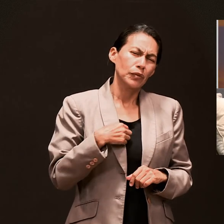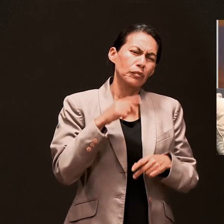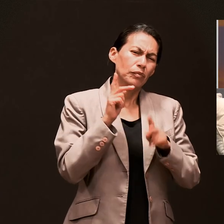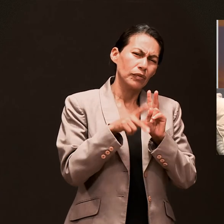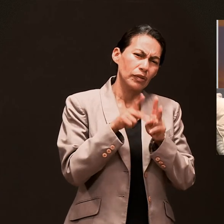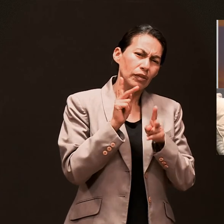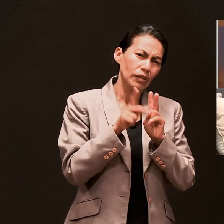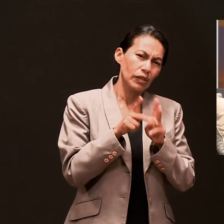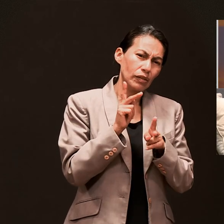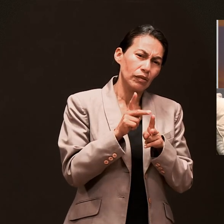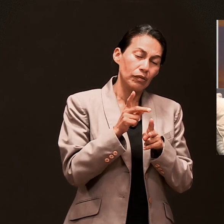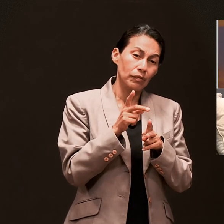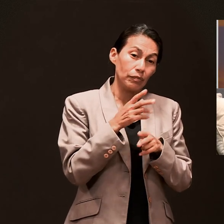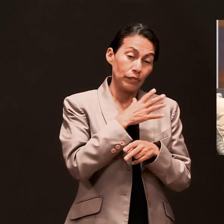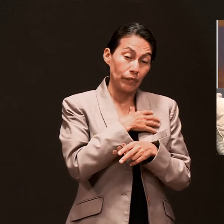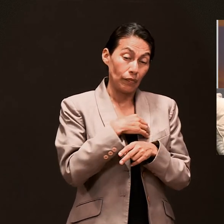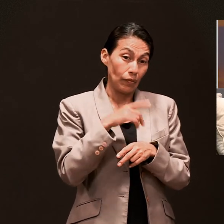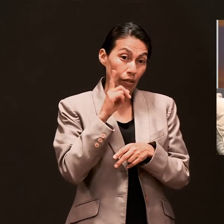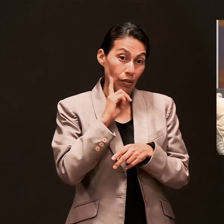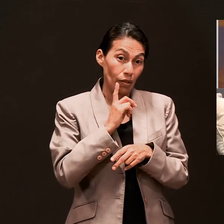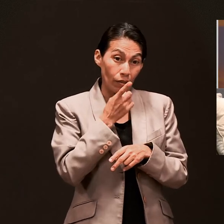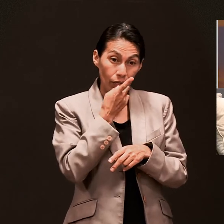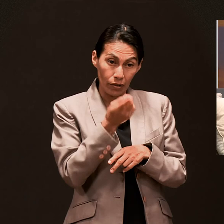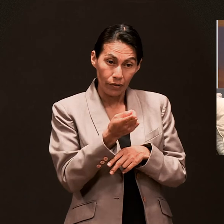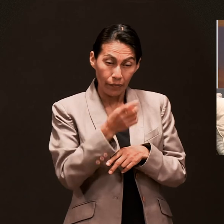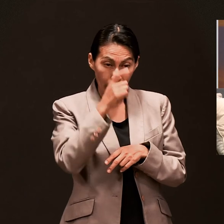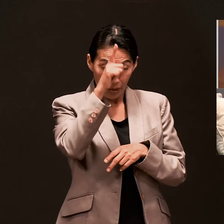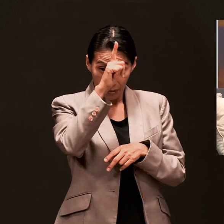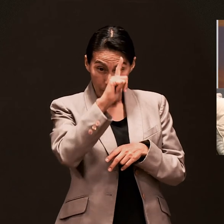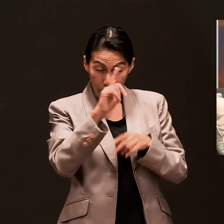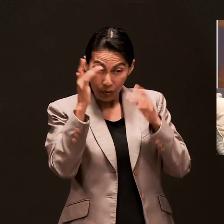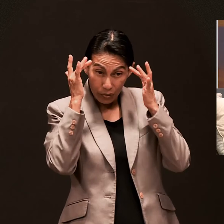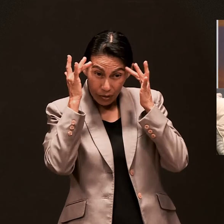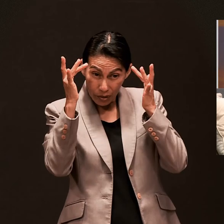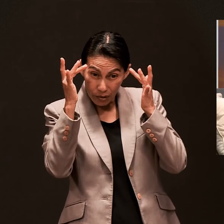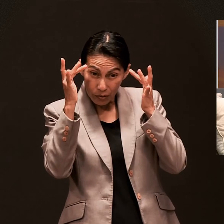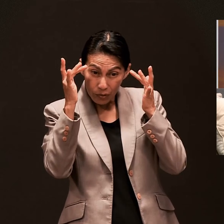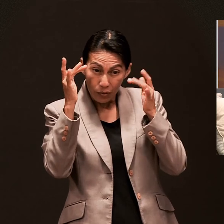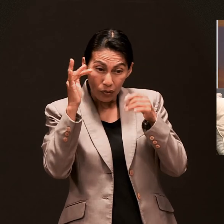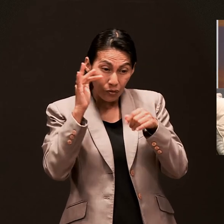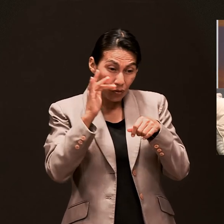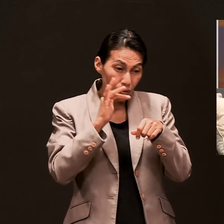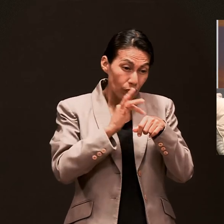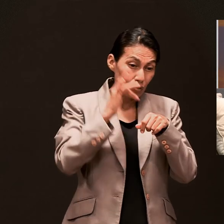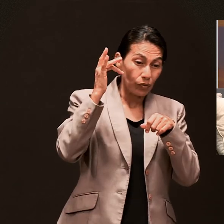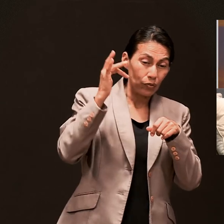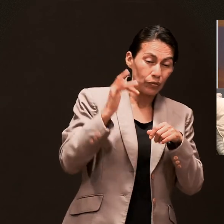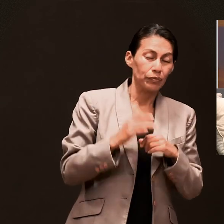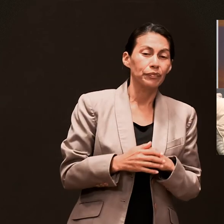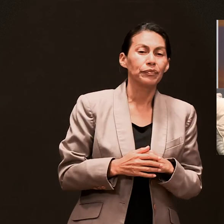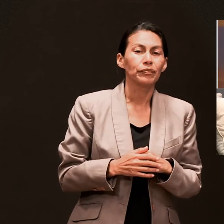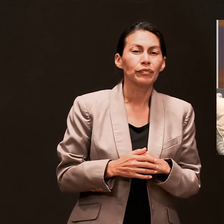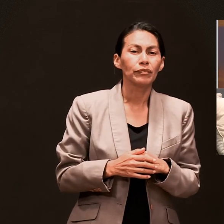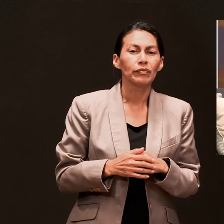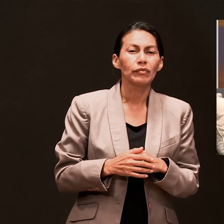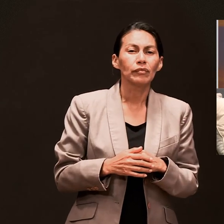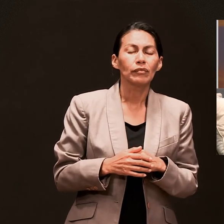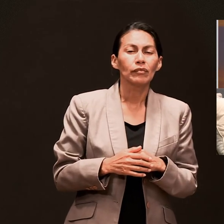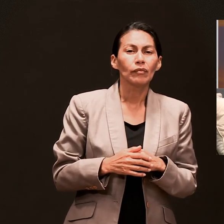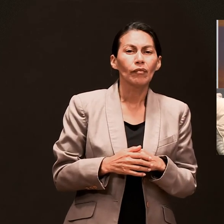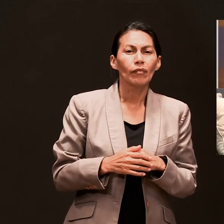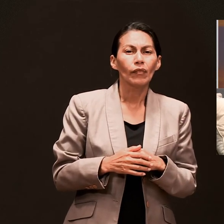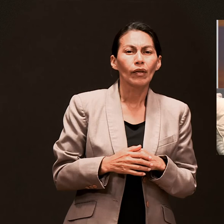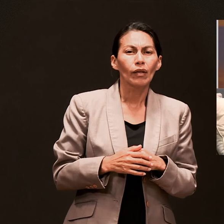al estar yo comentando esto con mi hija me dice el espíritu de Dios te tocó mami porque realmente